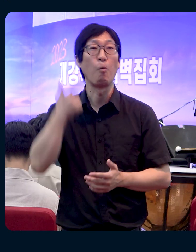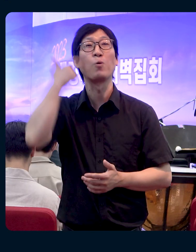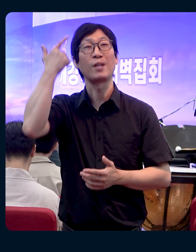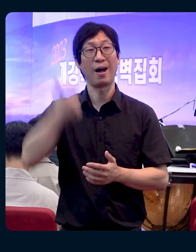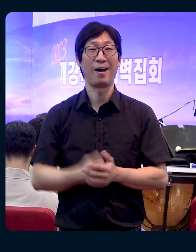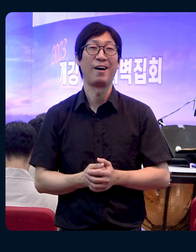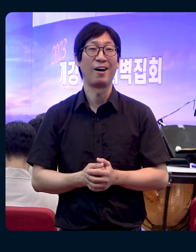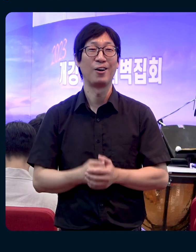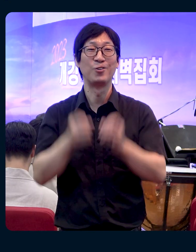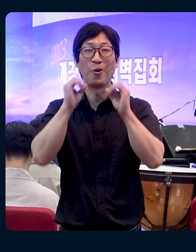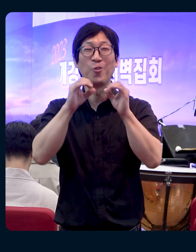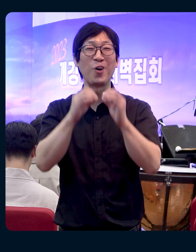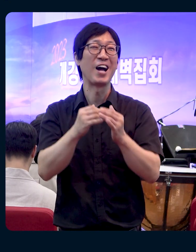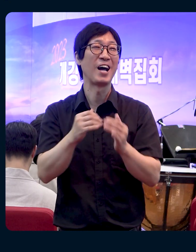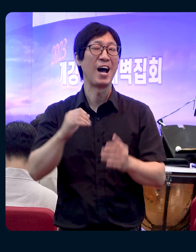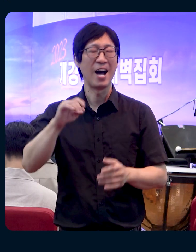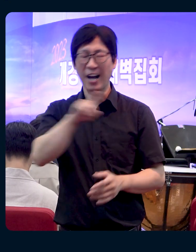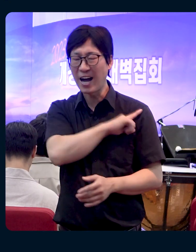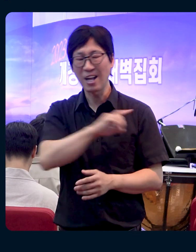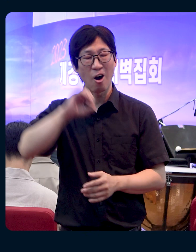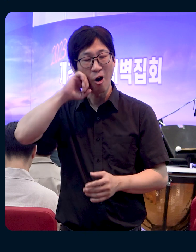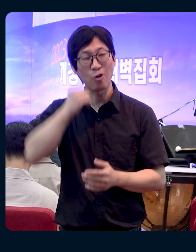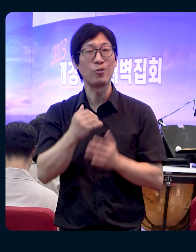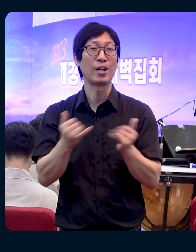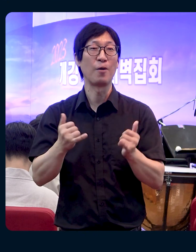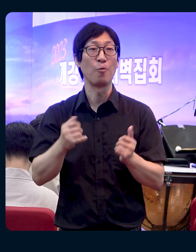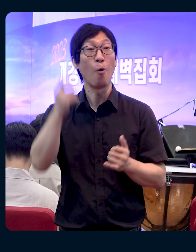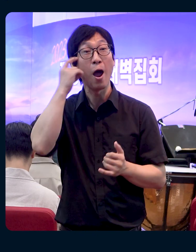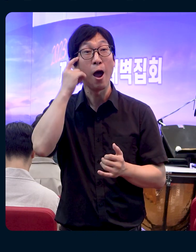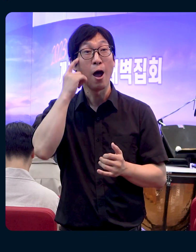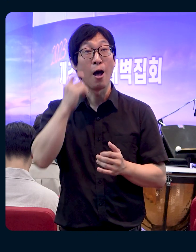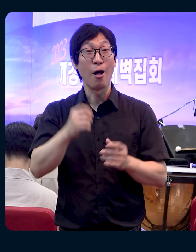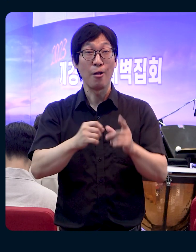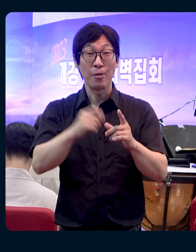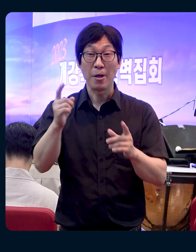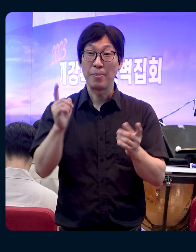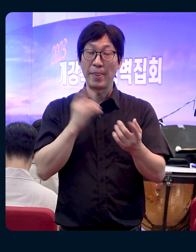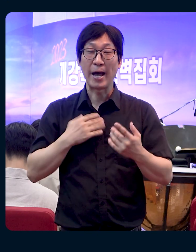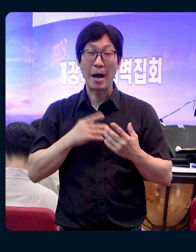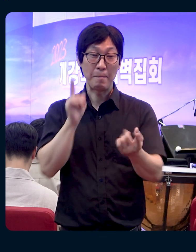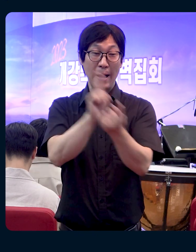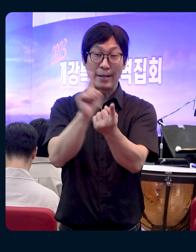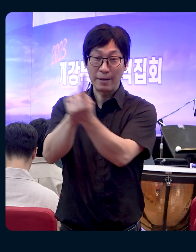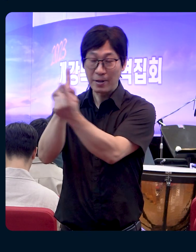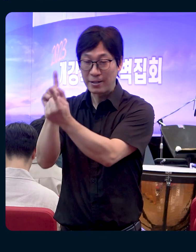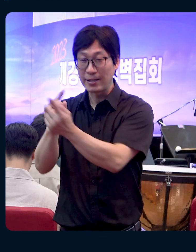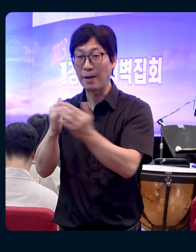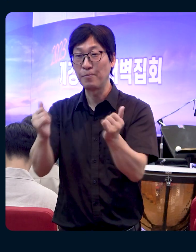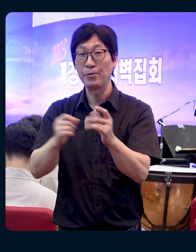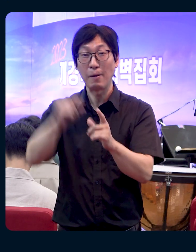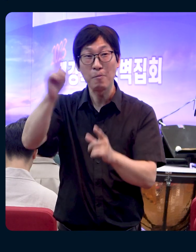참 다 만나는 사람이 다 믿는 사람들이니까. 그리고 안 믿는 사람은 제 앞에 오면 믿는 척해.